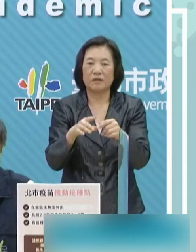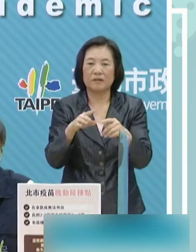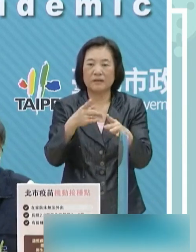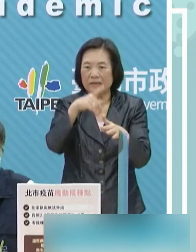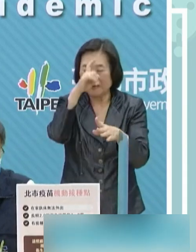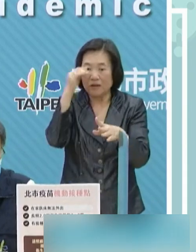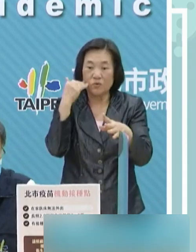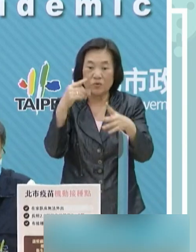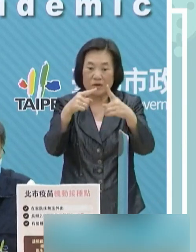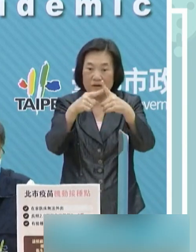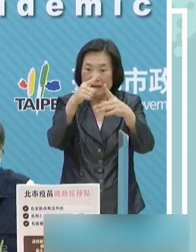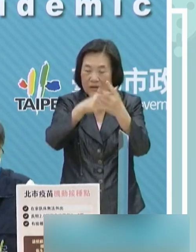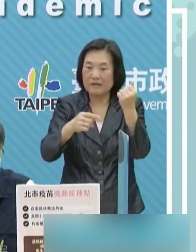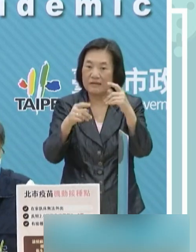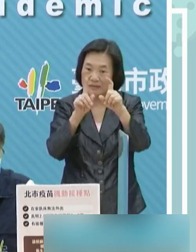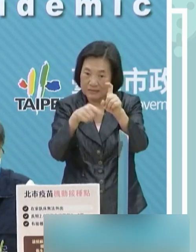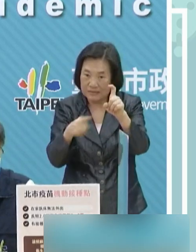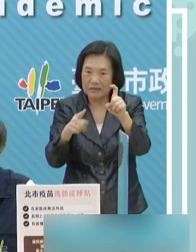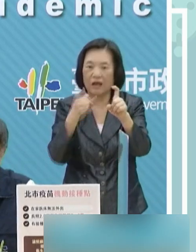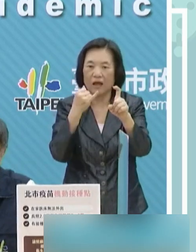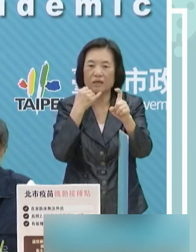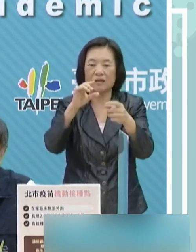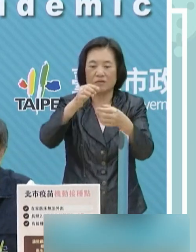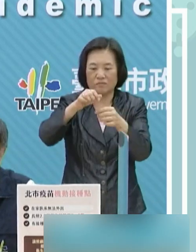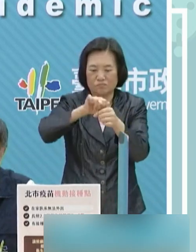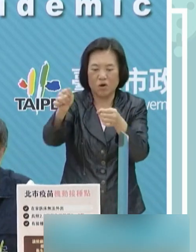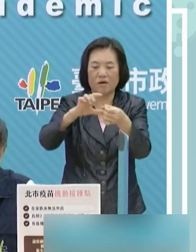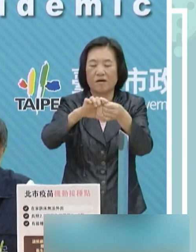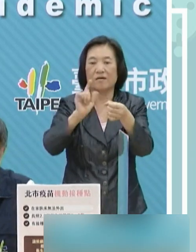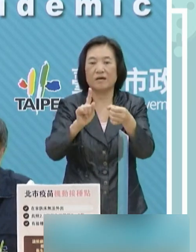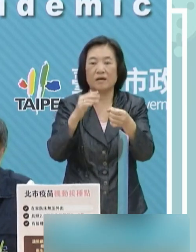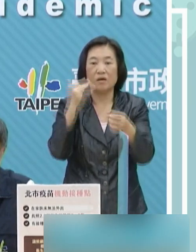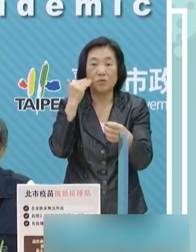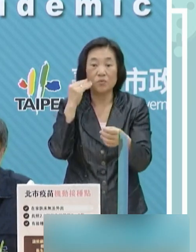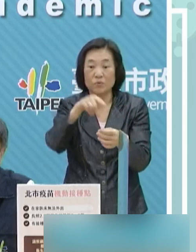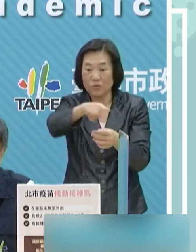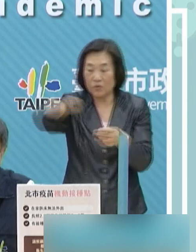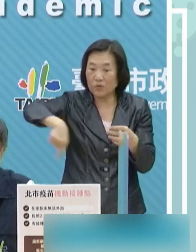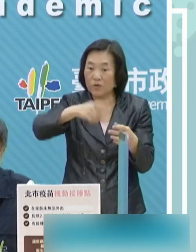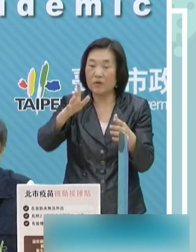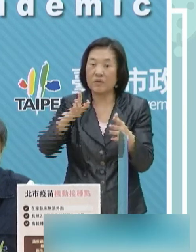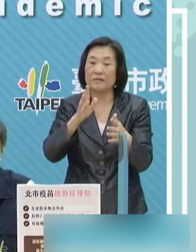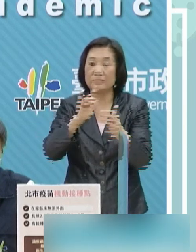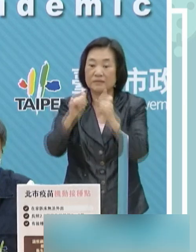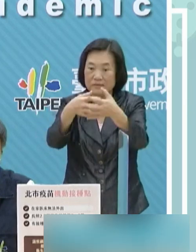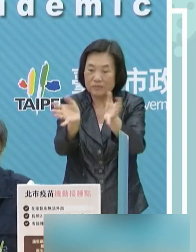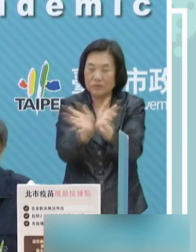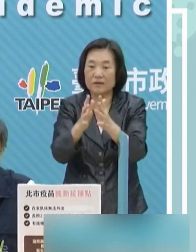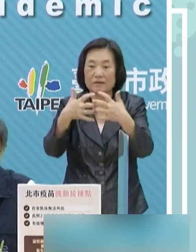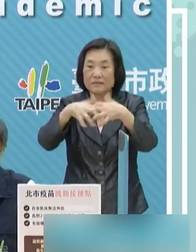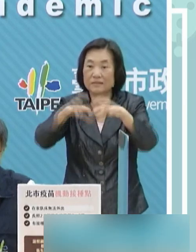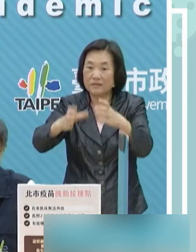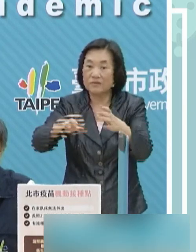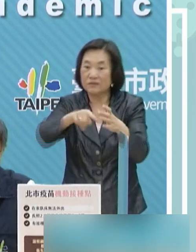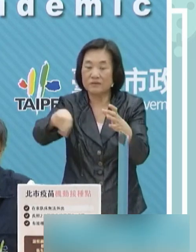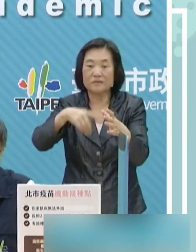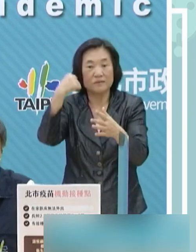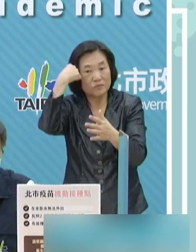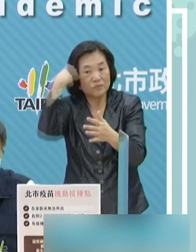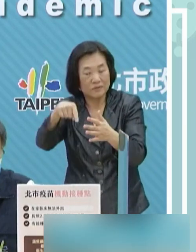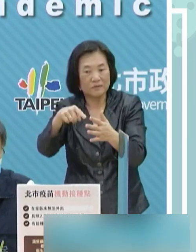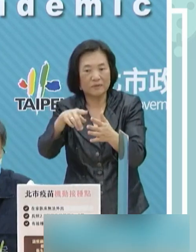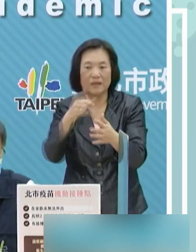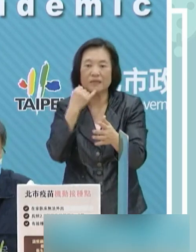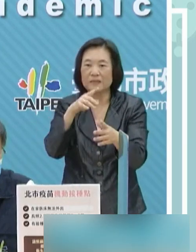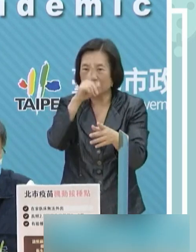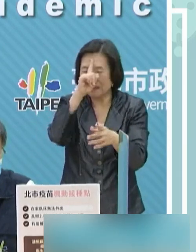线1966，那我们先登记，因为这个疫苗一打开哈，一次要打10个的，所以我们要先登记，你